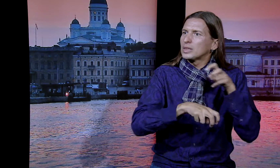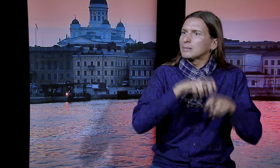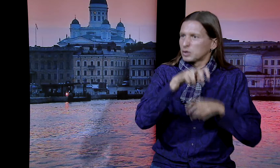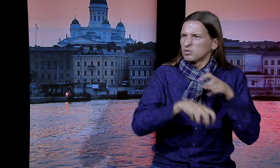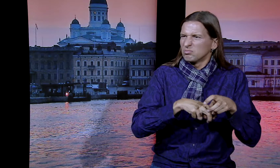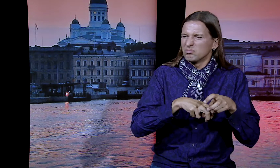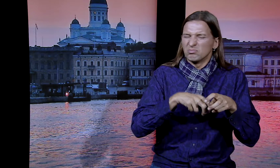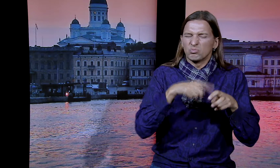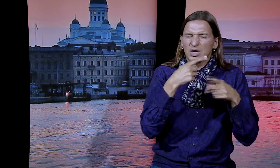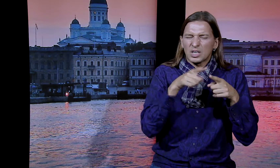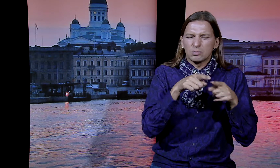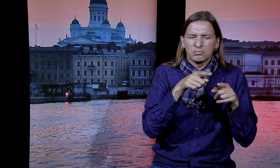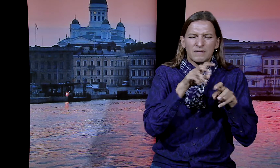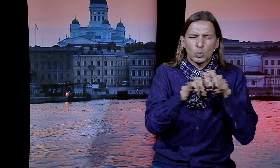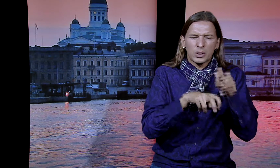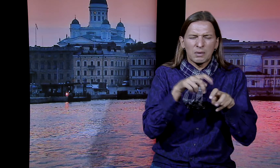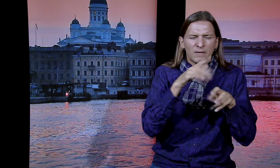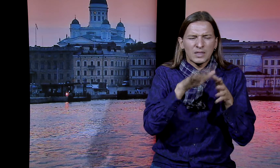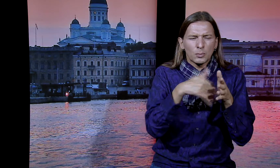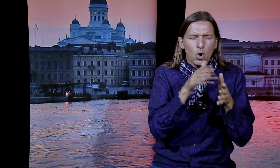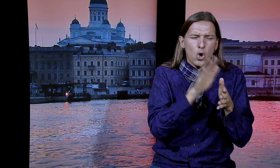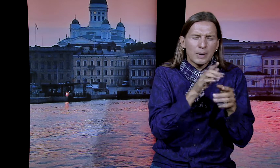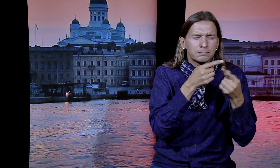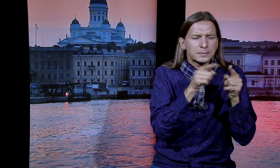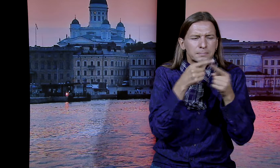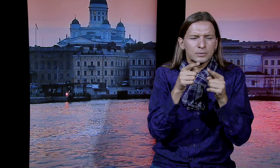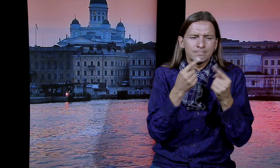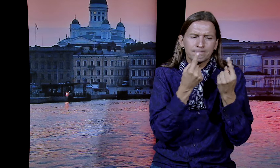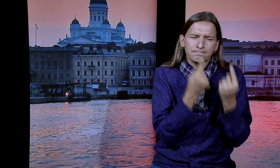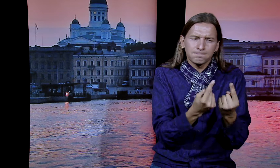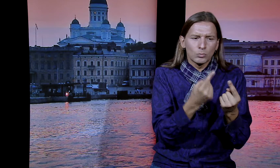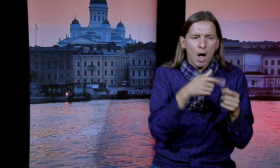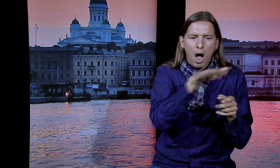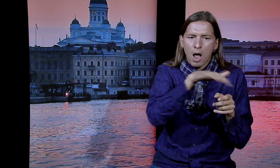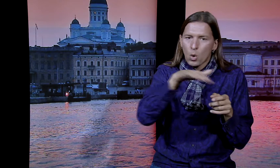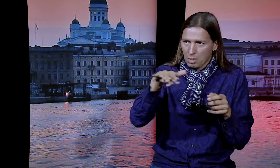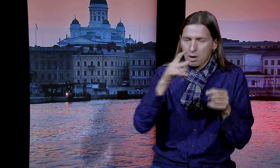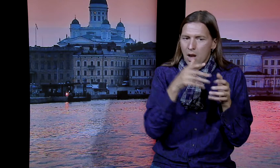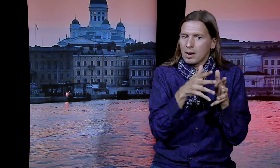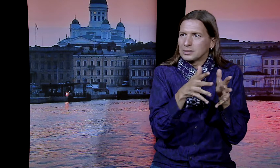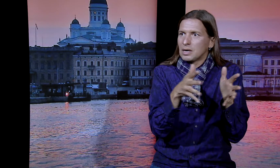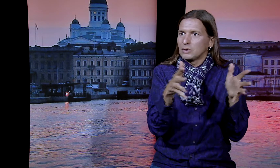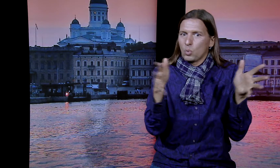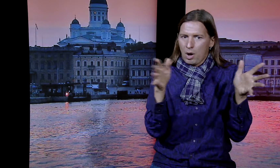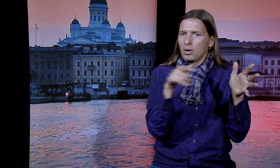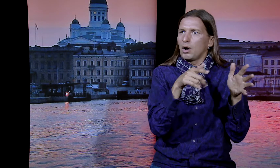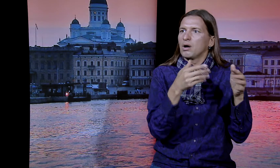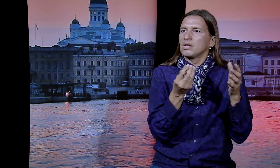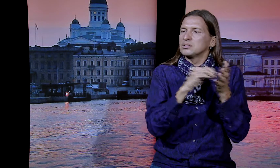on viittomakielen opetukseen saatu lisää teoriatietoa kielen eri osa-alueista ja termistöä, joiden avulla